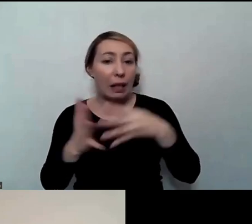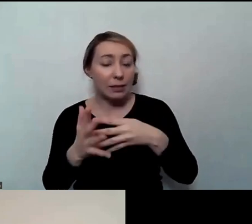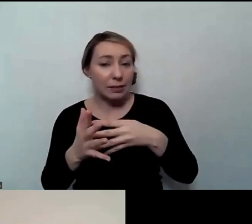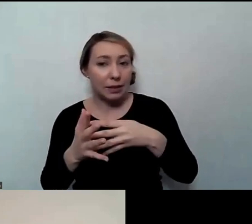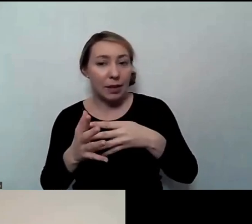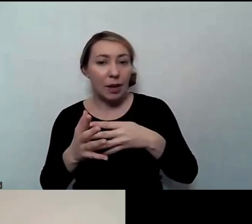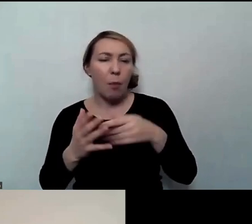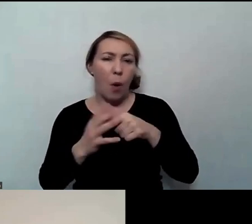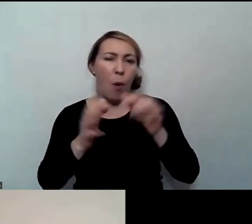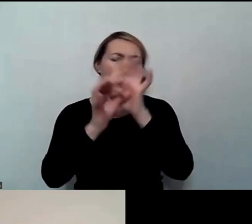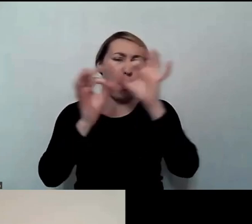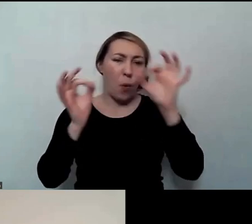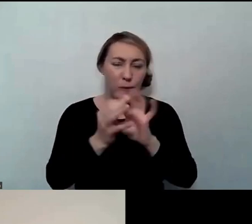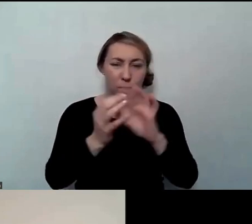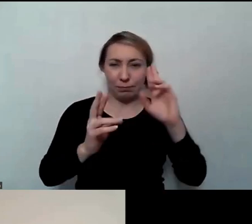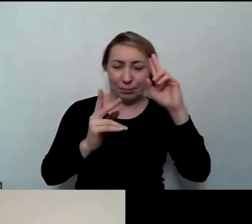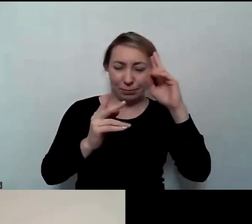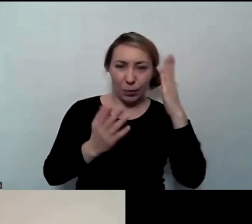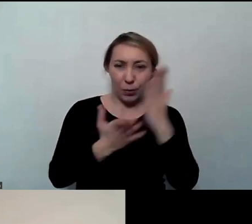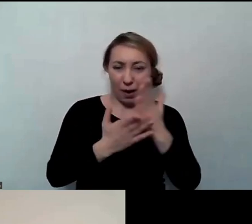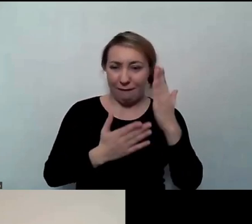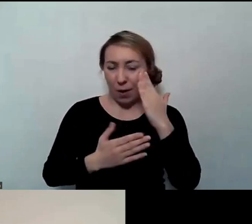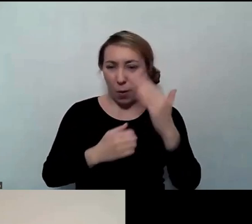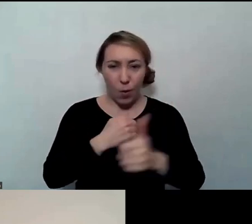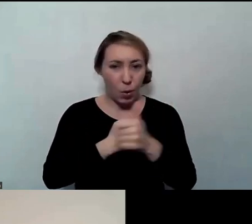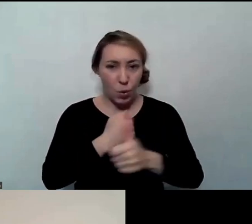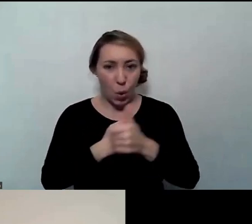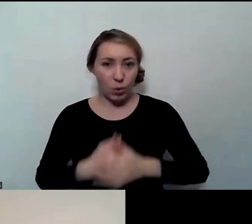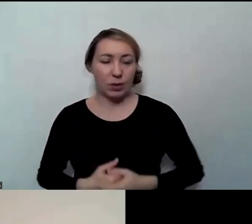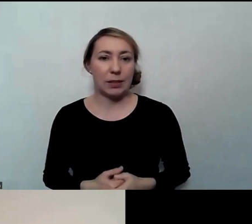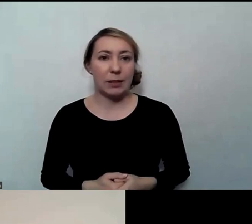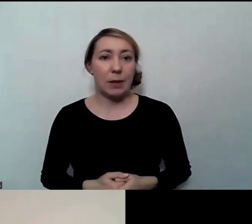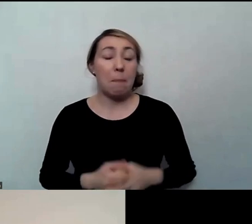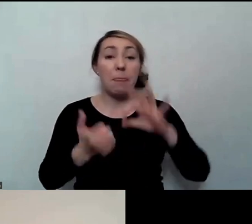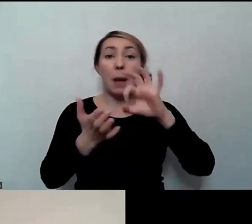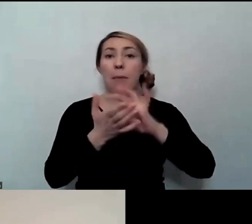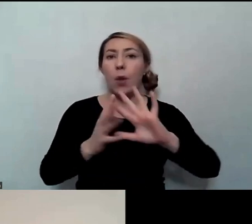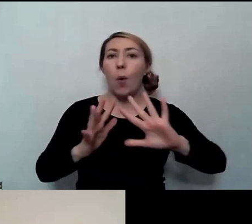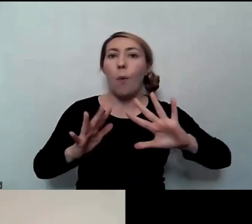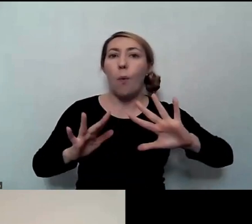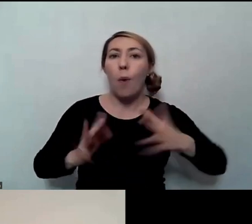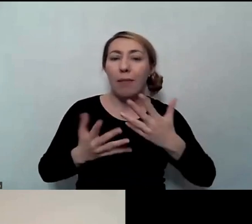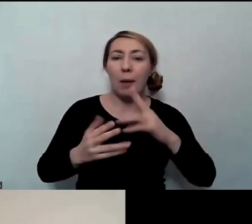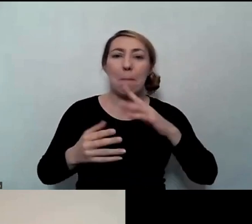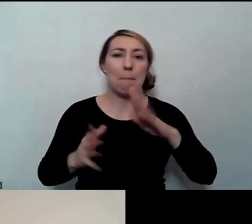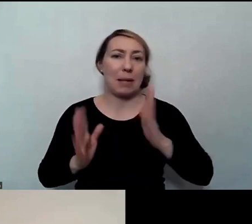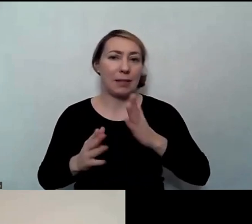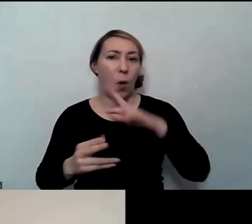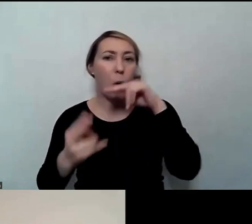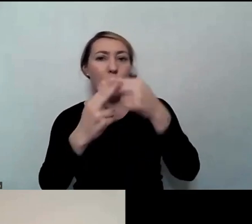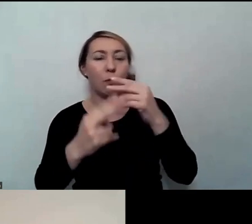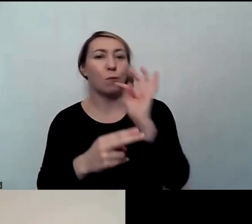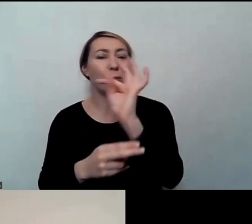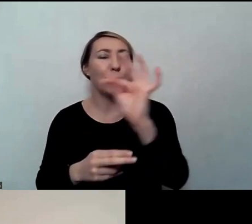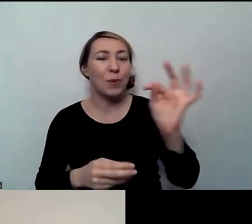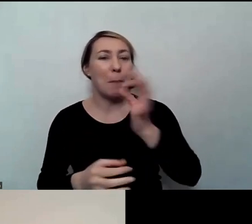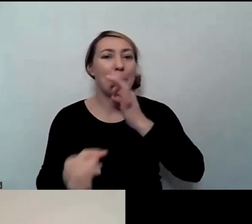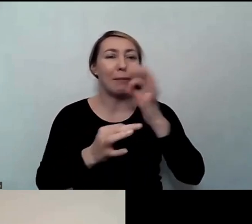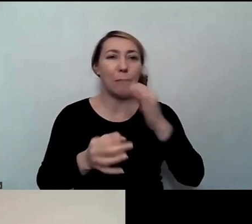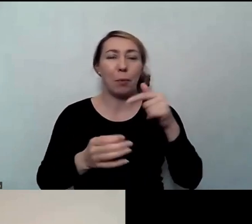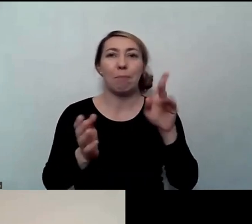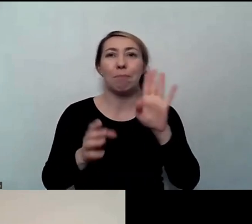że z grubsza już Państwo to widzą, bo pewnie łatwiej będzie nam odpowiadać na pytania, które